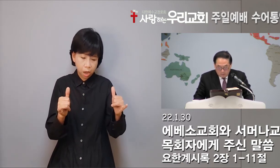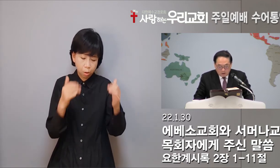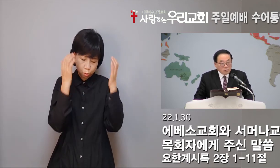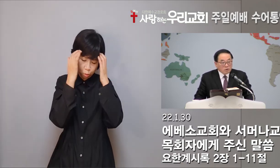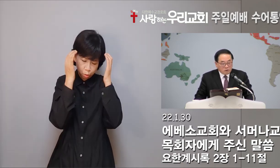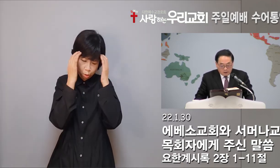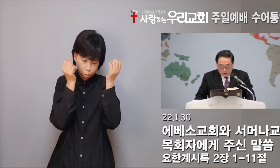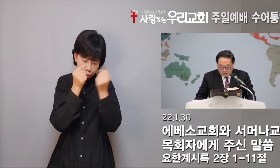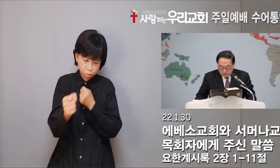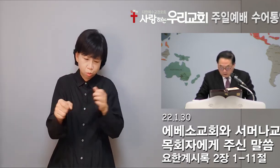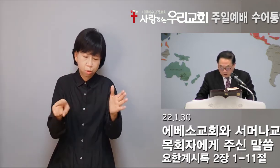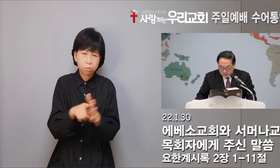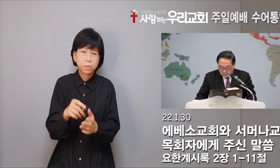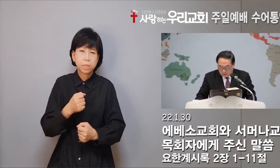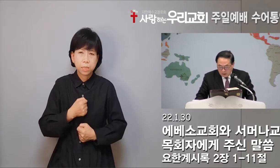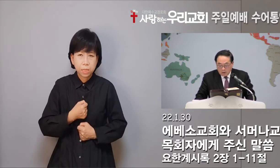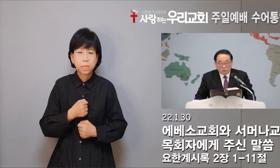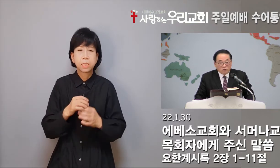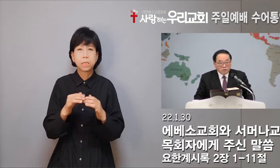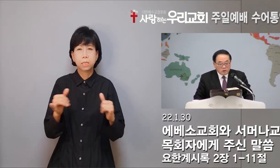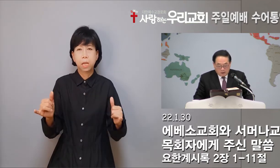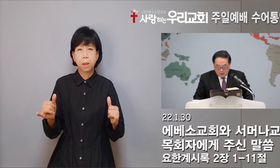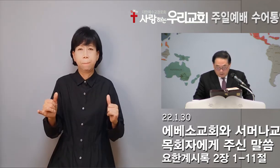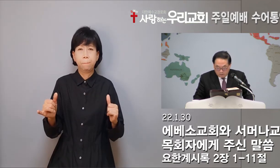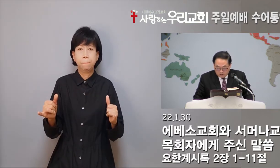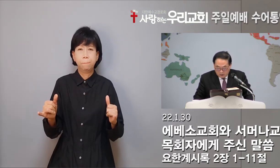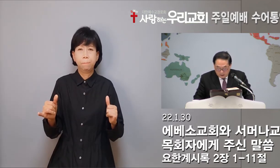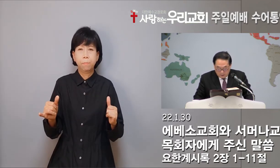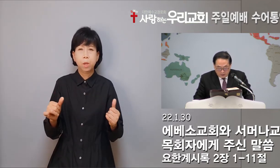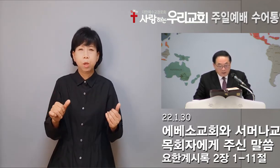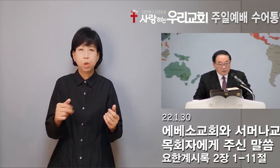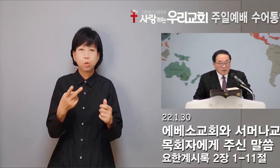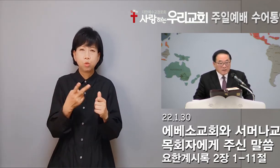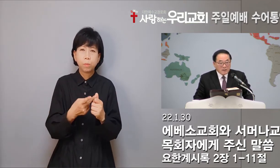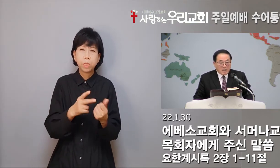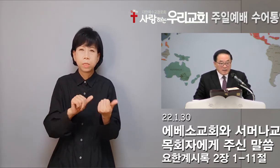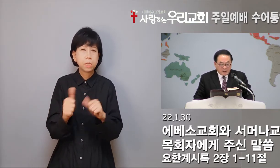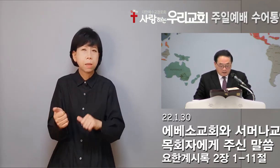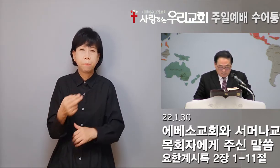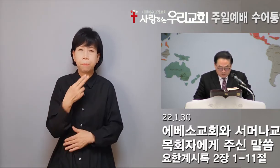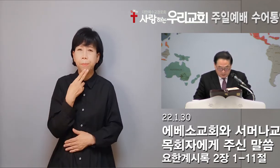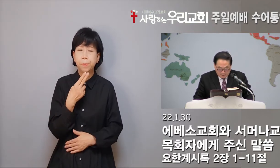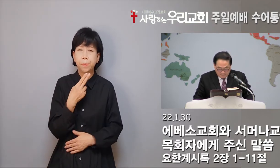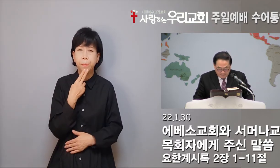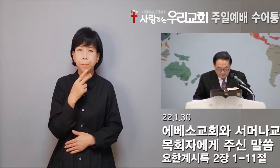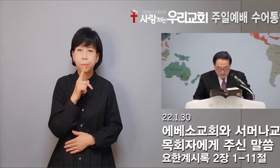불구하고 믿음을 깊게 지키는 사람은 누구든지 둘째 사망해를 받지